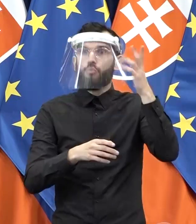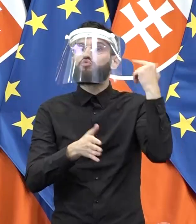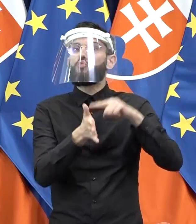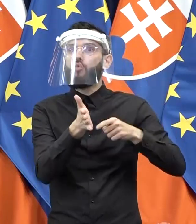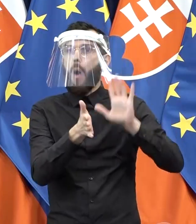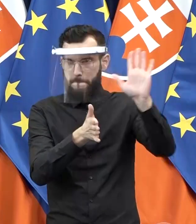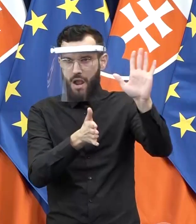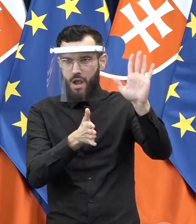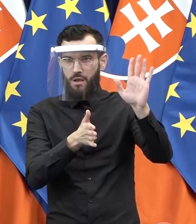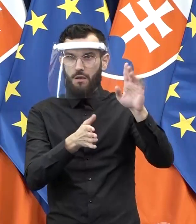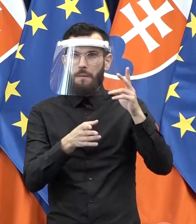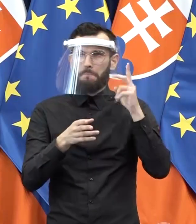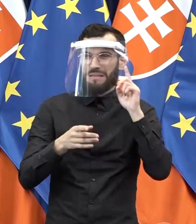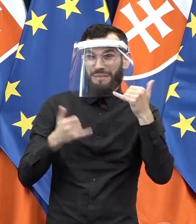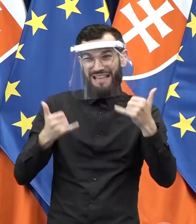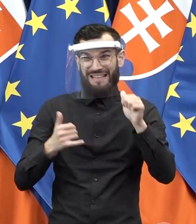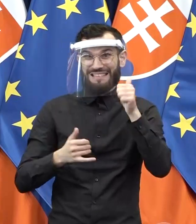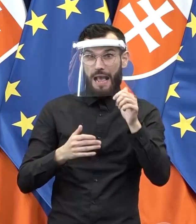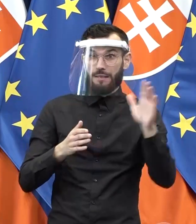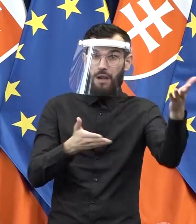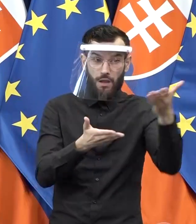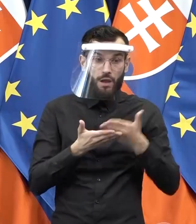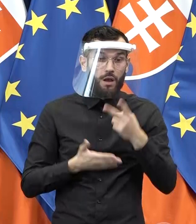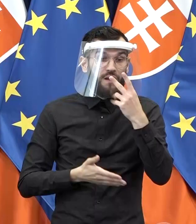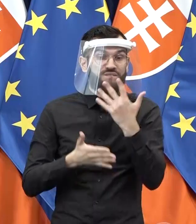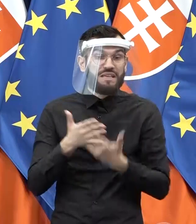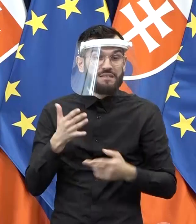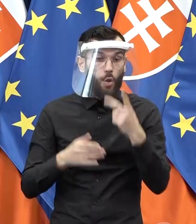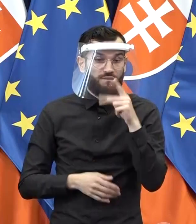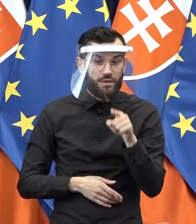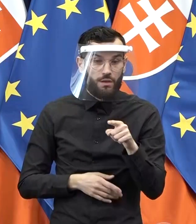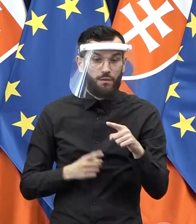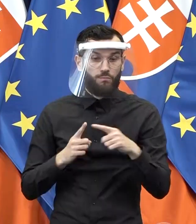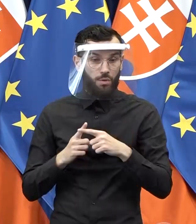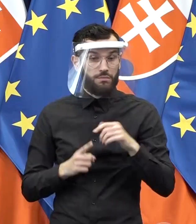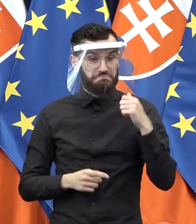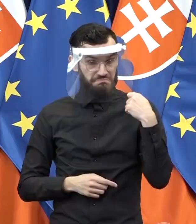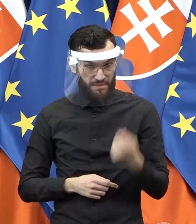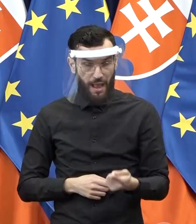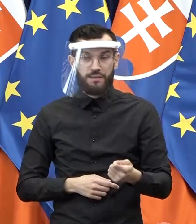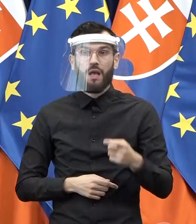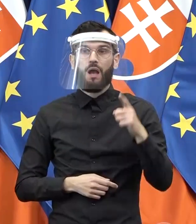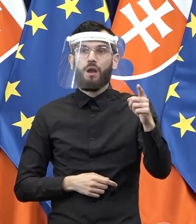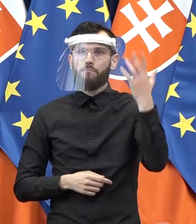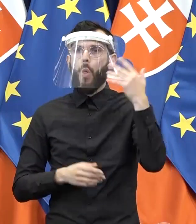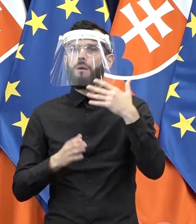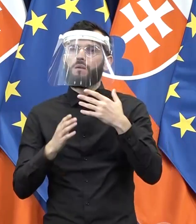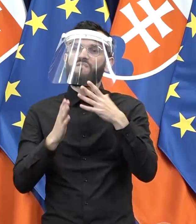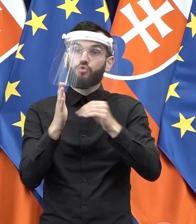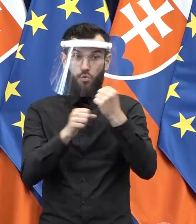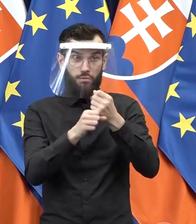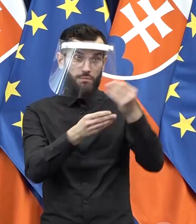bola urobená veľmi rýchlo v priebehu dneska a zajtrajška, ak výjde pozitívne na základe toho predbežného, čo sme namodelovali,